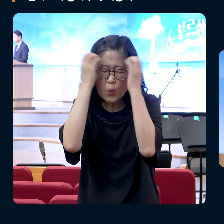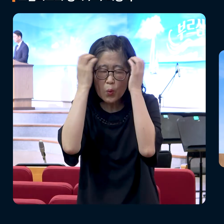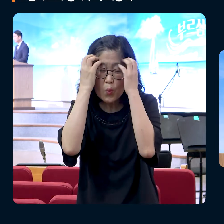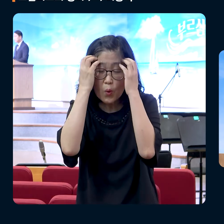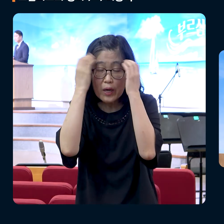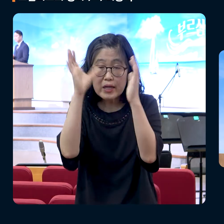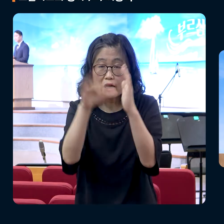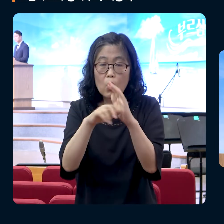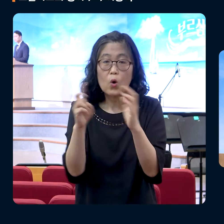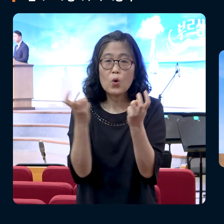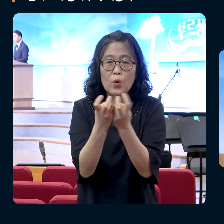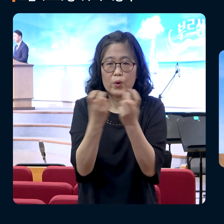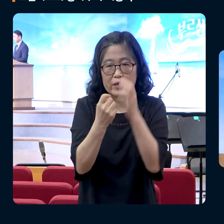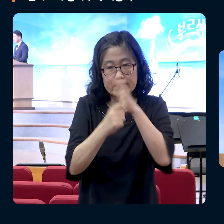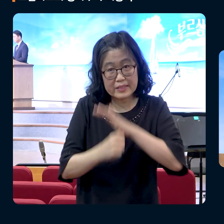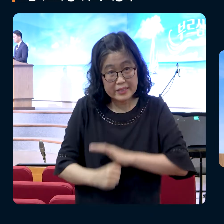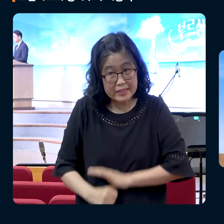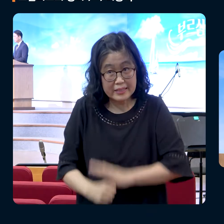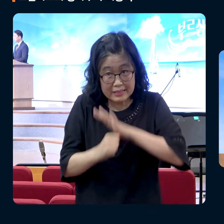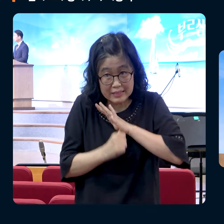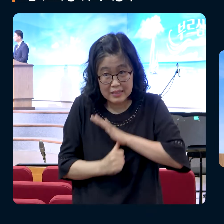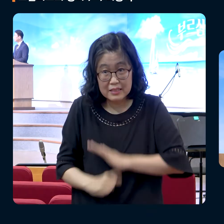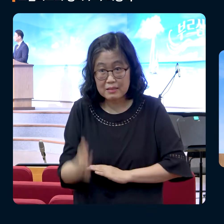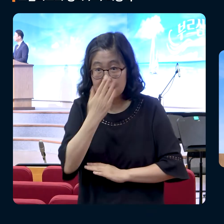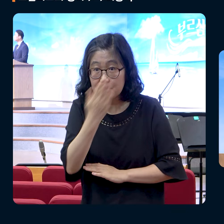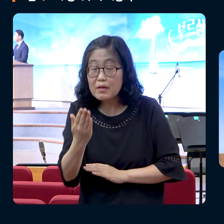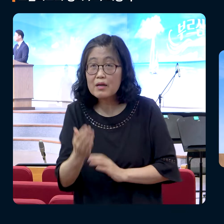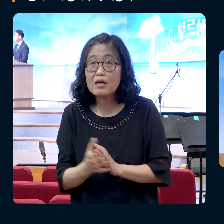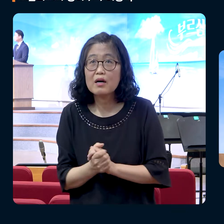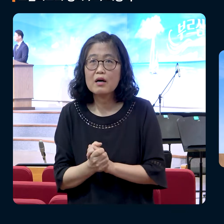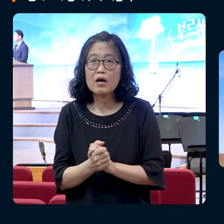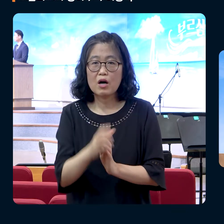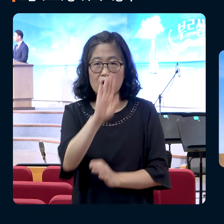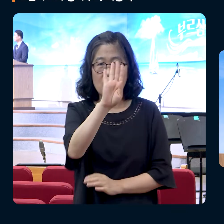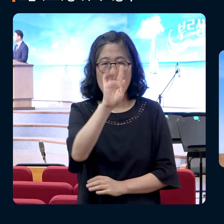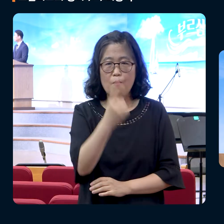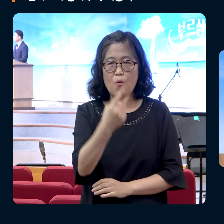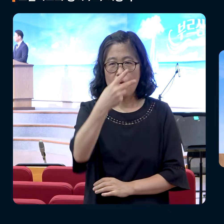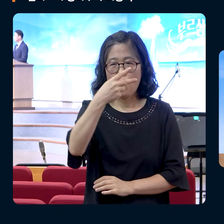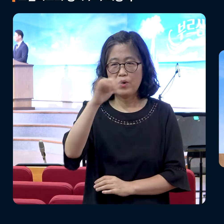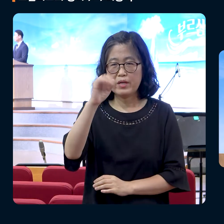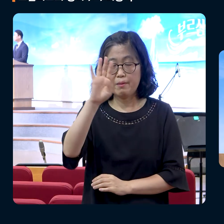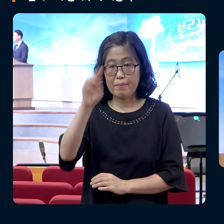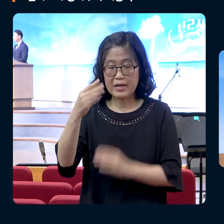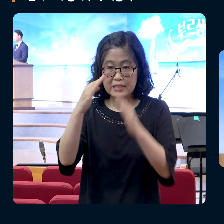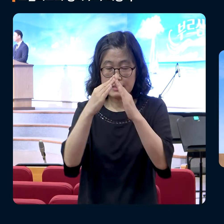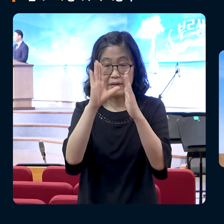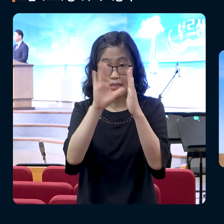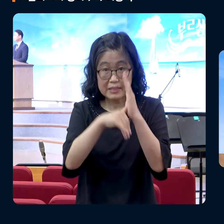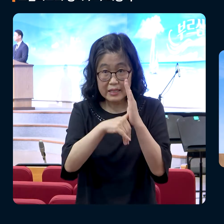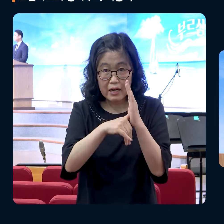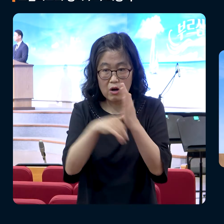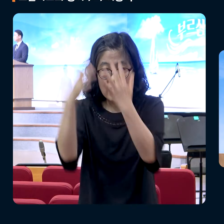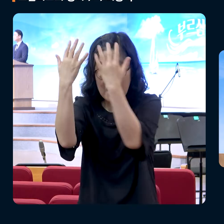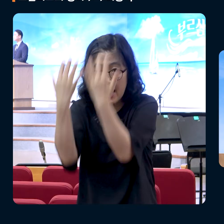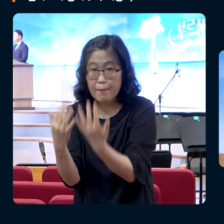있었을까요? 창세기 39장에 보면 요셉이 보디발의 집에 있었던 때와 감옥에 갇혀 있었던 그